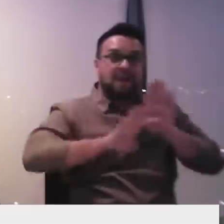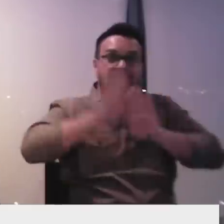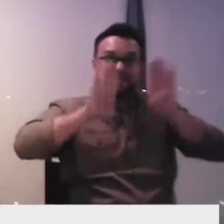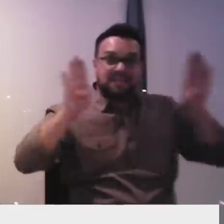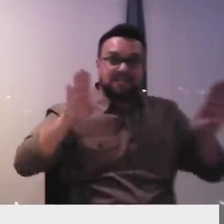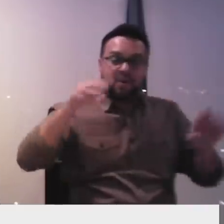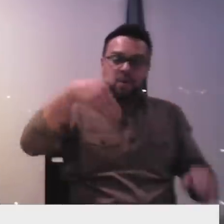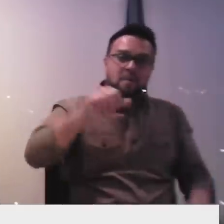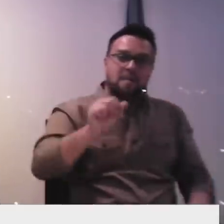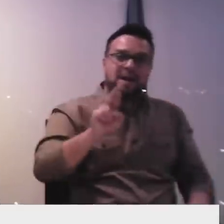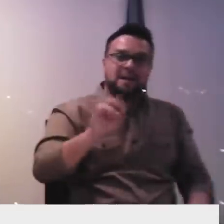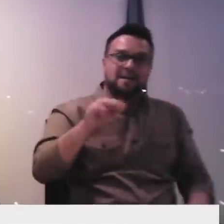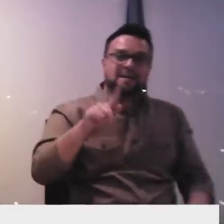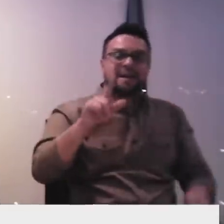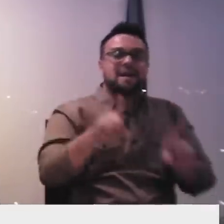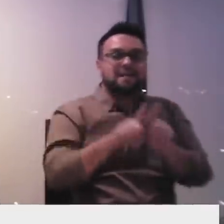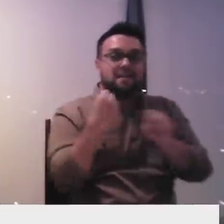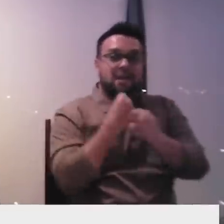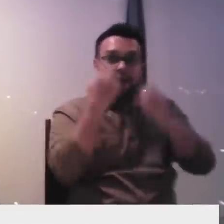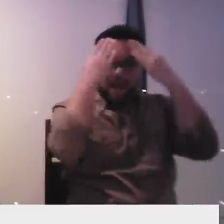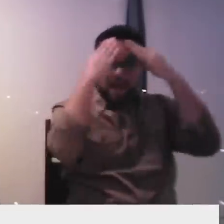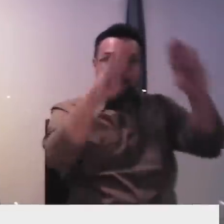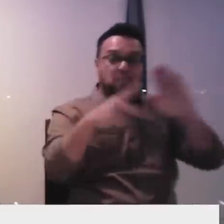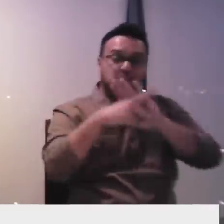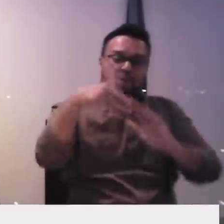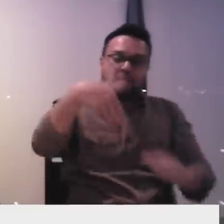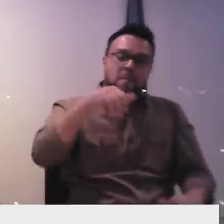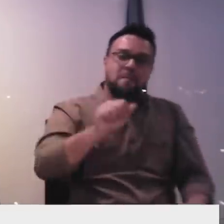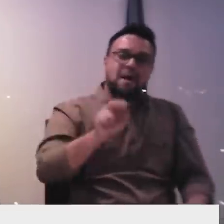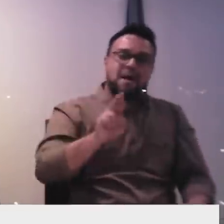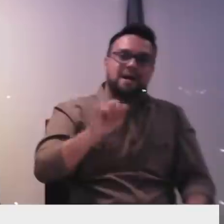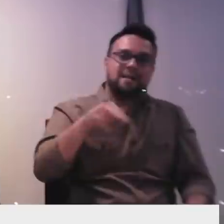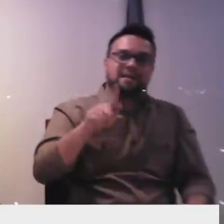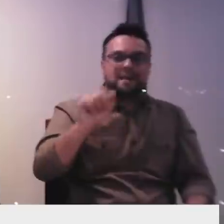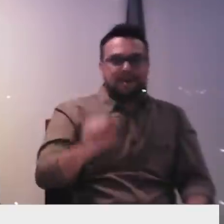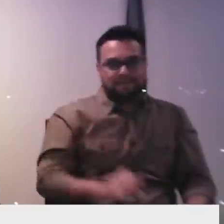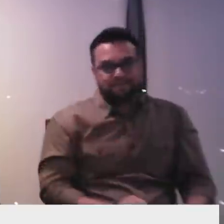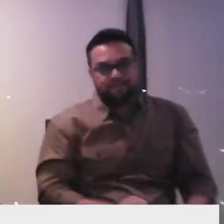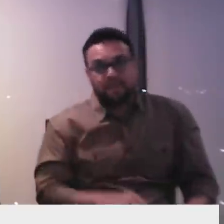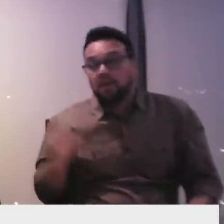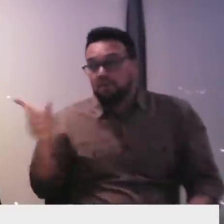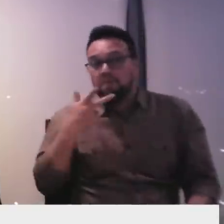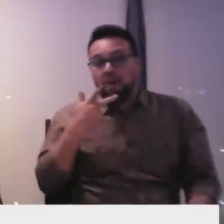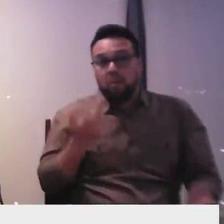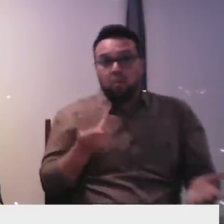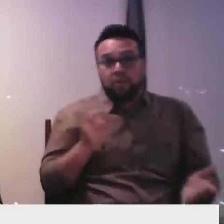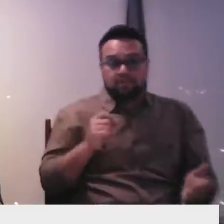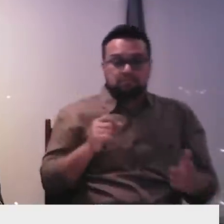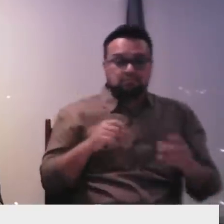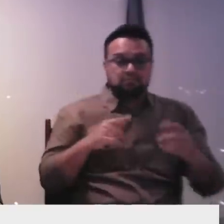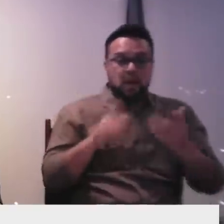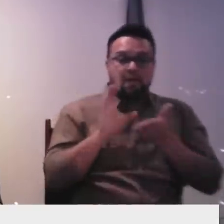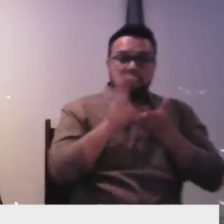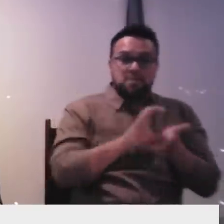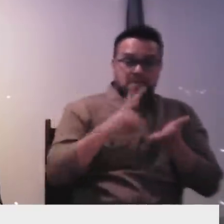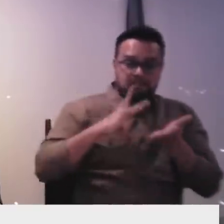inauguração das obras do aeroporto de Maringá. E o senhor falou em investimento privado. Há 2 semanas o senhor publicou